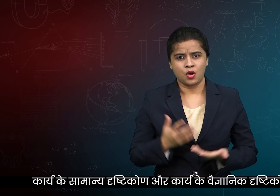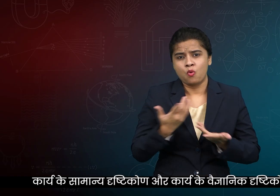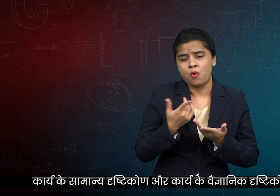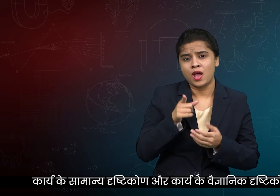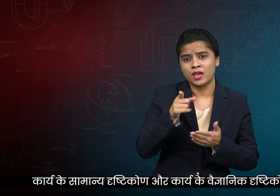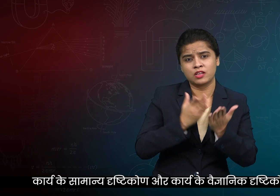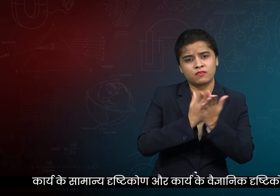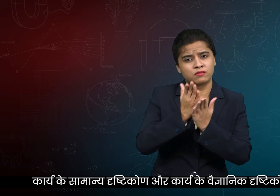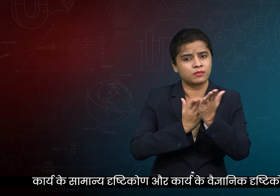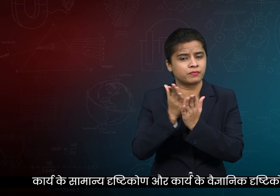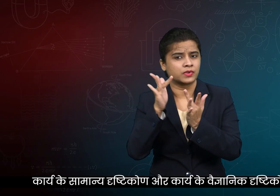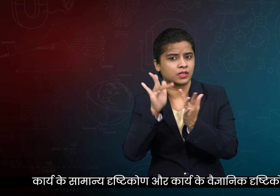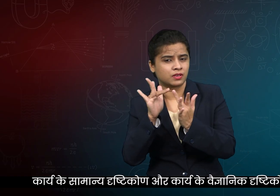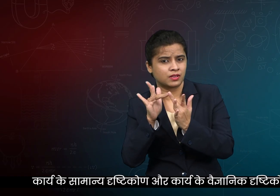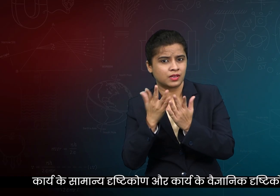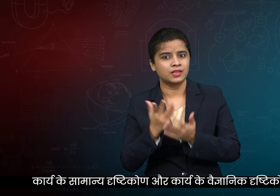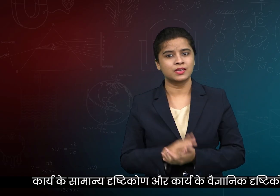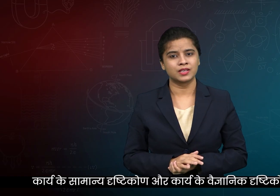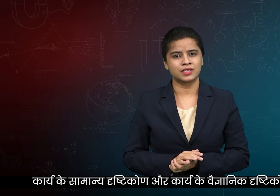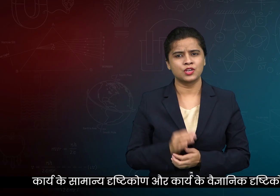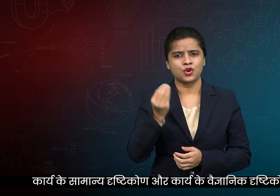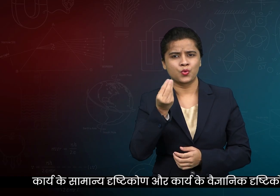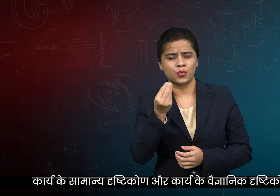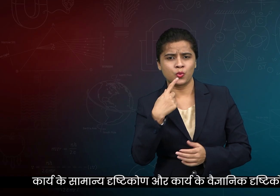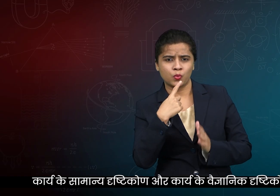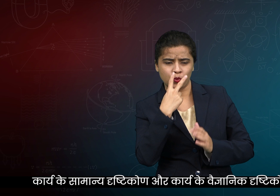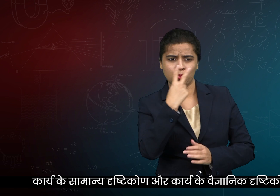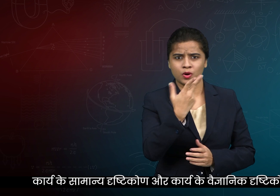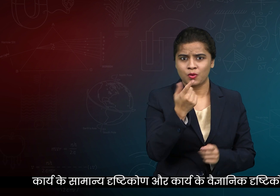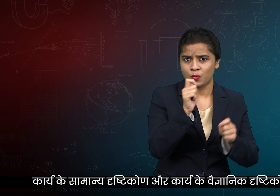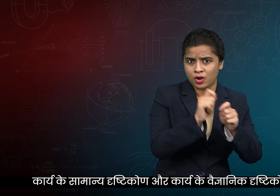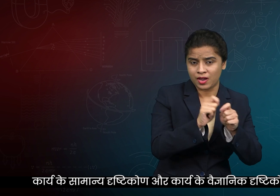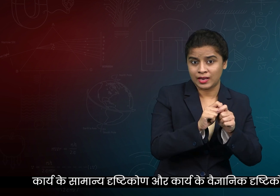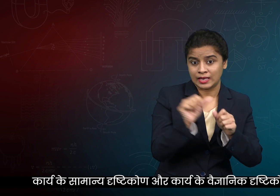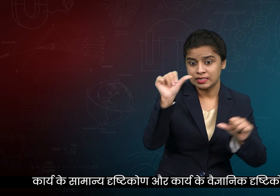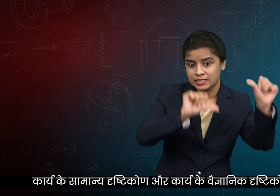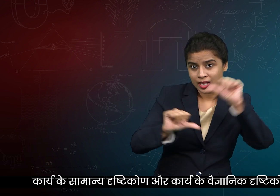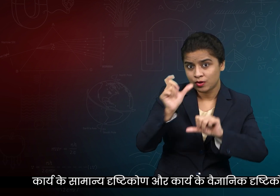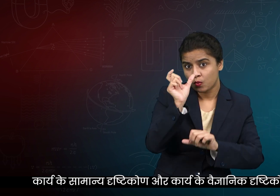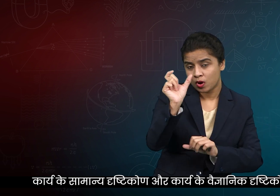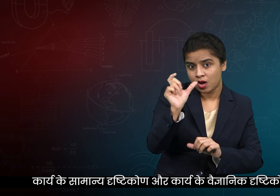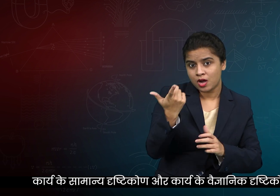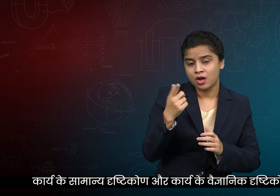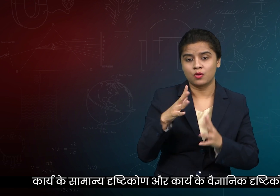कार्य के सामान्य दृष्टिकोण और कार्य के वैज्ञानिक दृष्टिकोण के बीच अंतर क्या है?